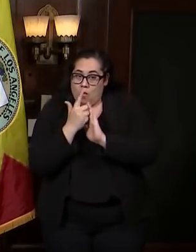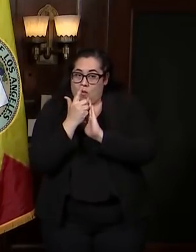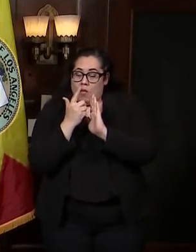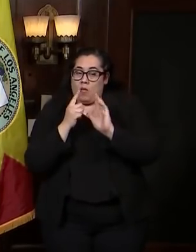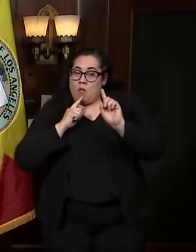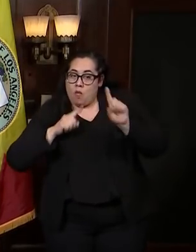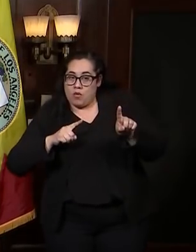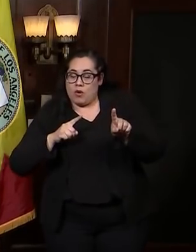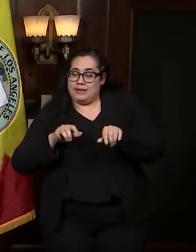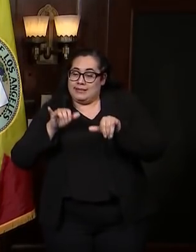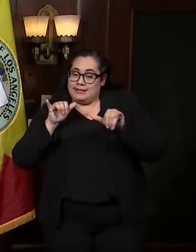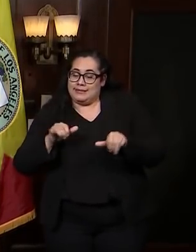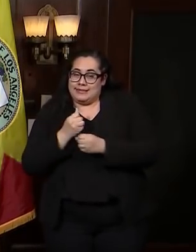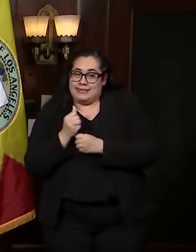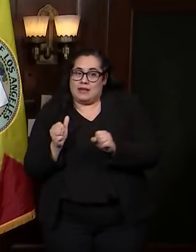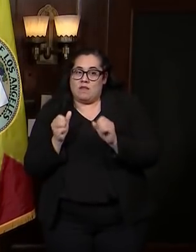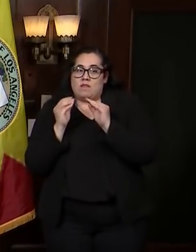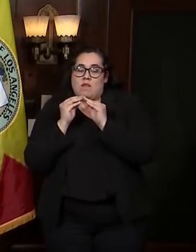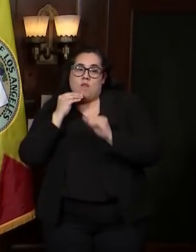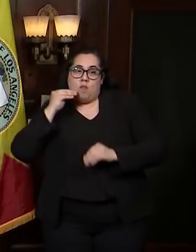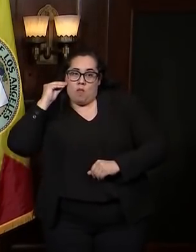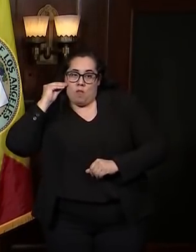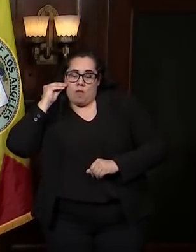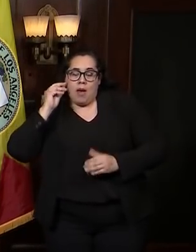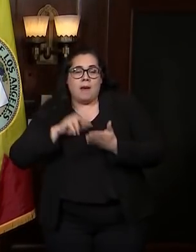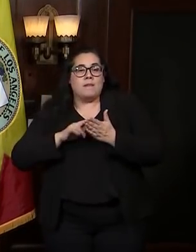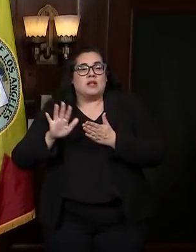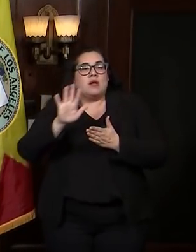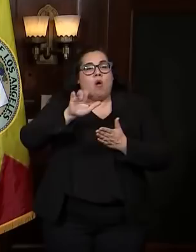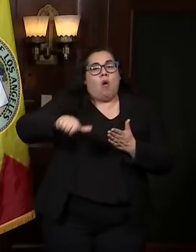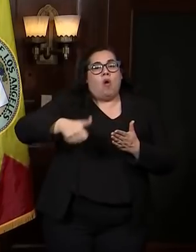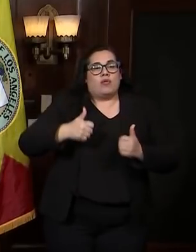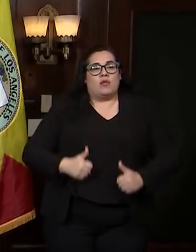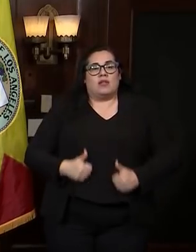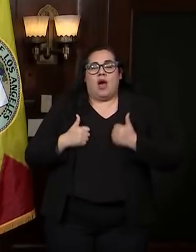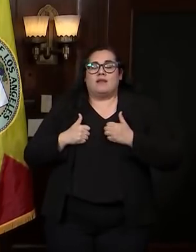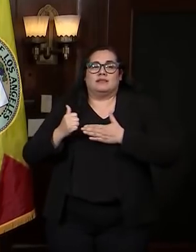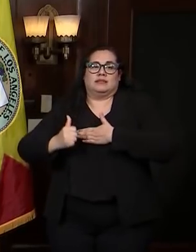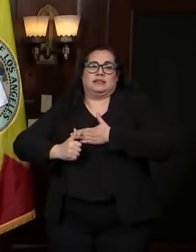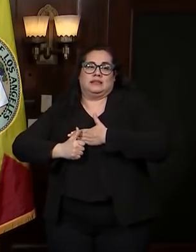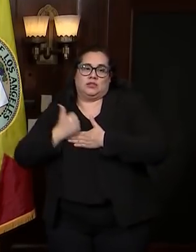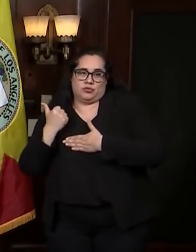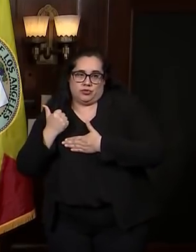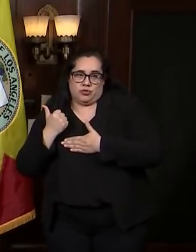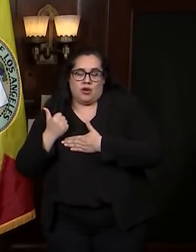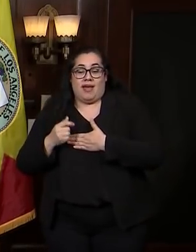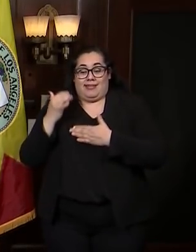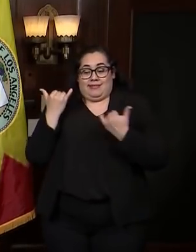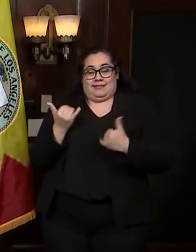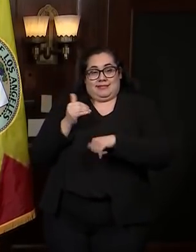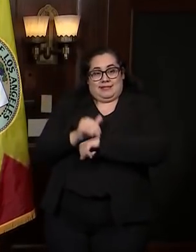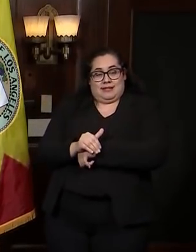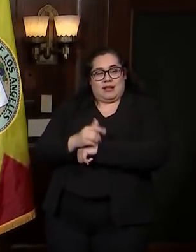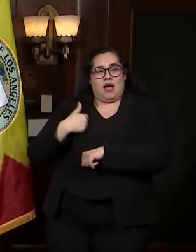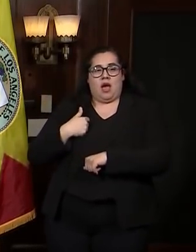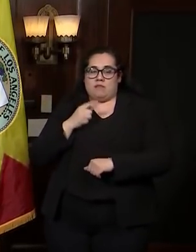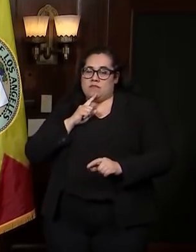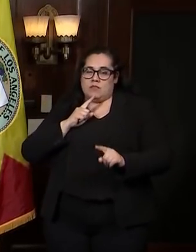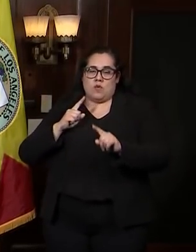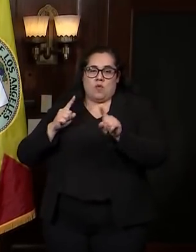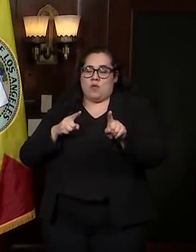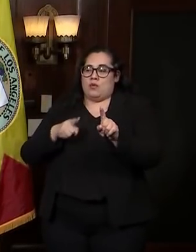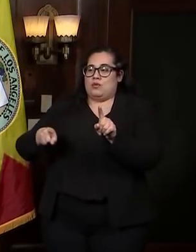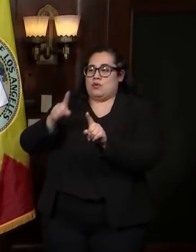en casa, están poniendo a vidas en riesgo. Esta noche estoy dirigiendo